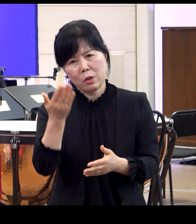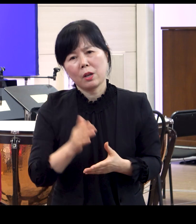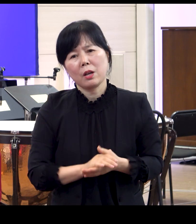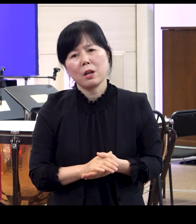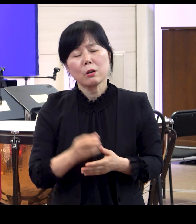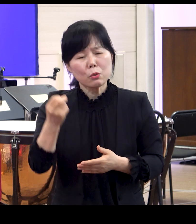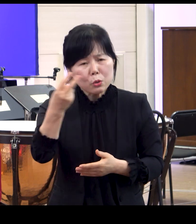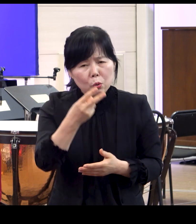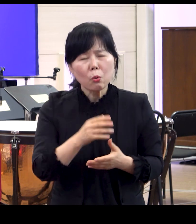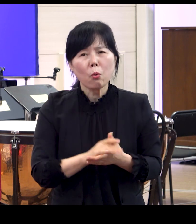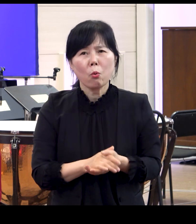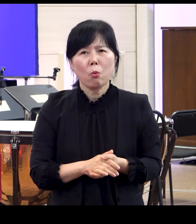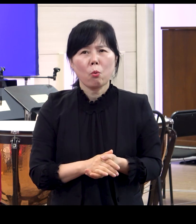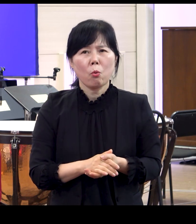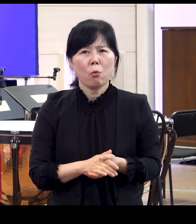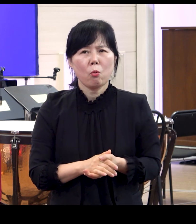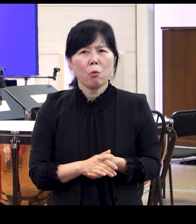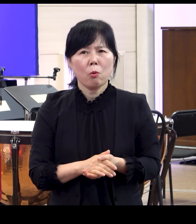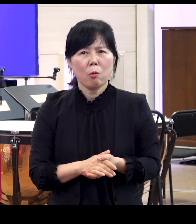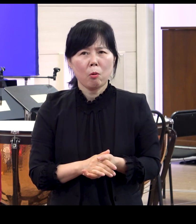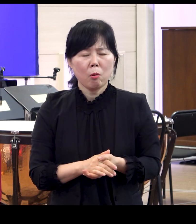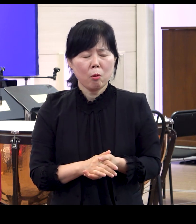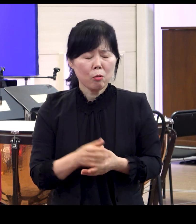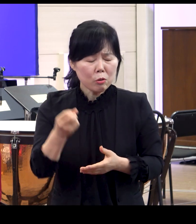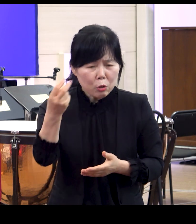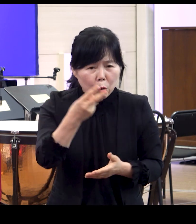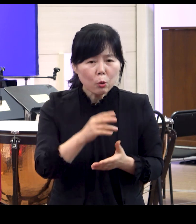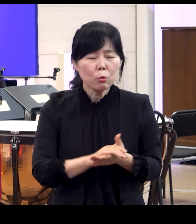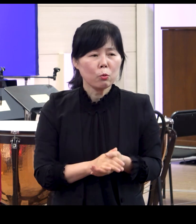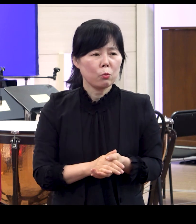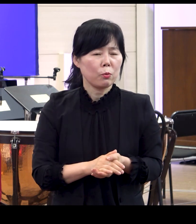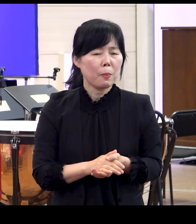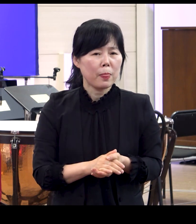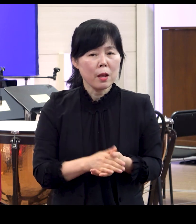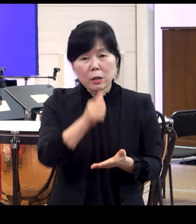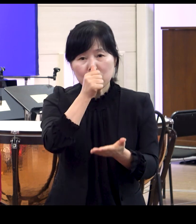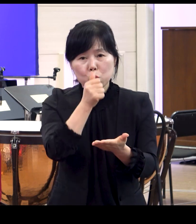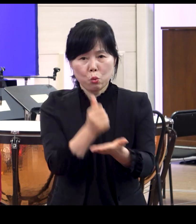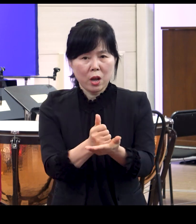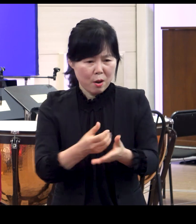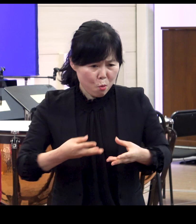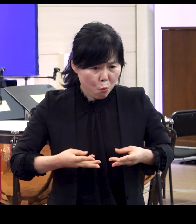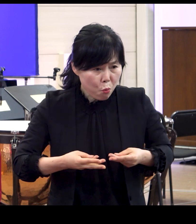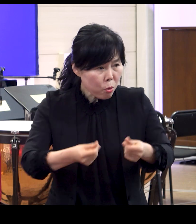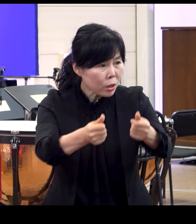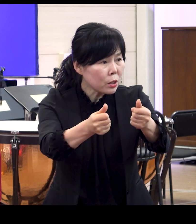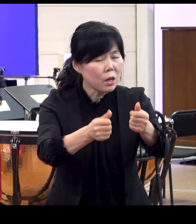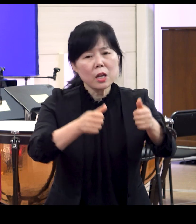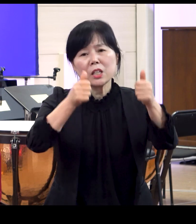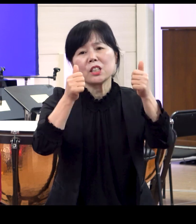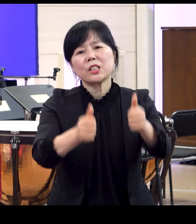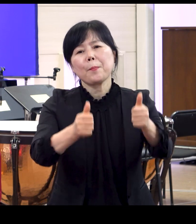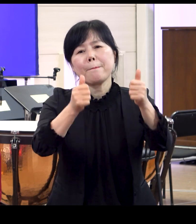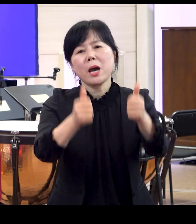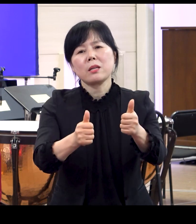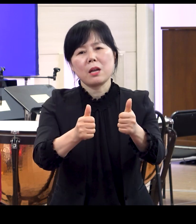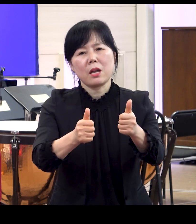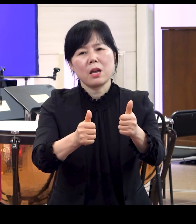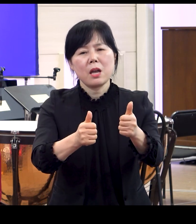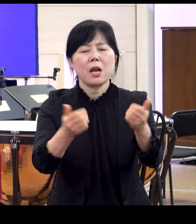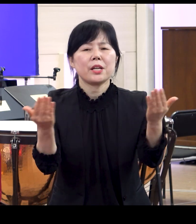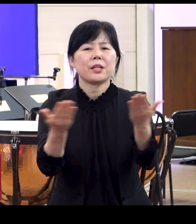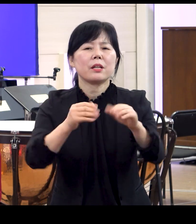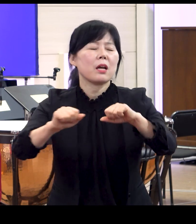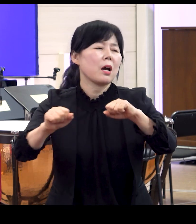그리고 때로 정말 극단적인 경우지만 모든 죄를 박살내는 그런 심판의 역사를